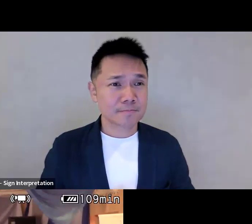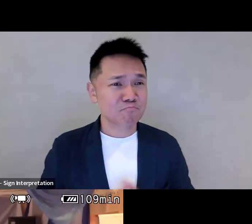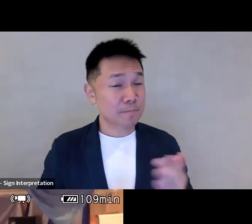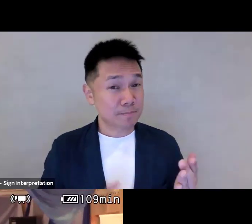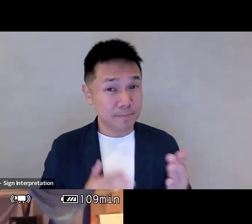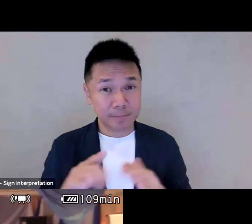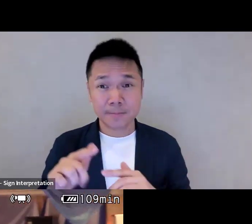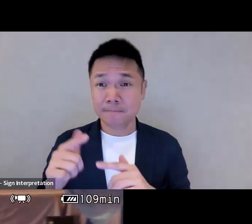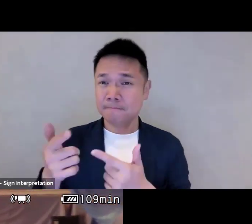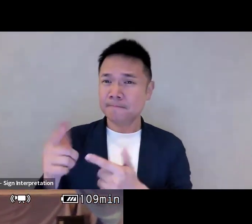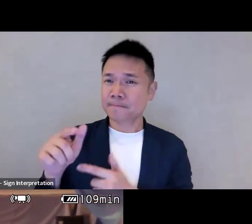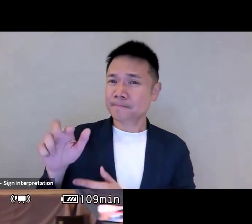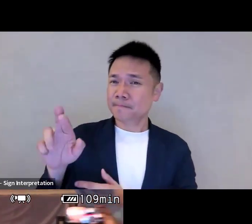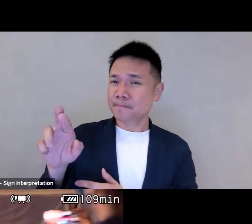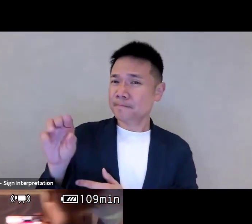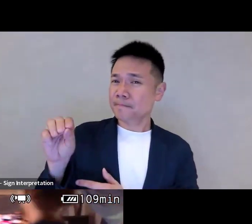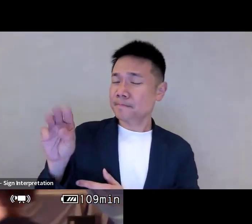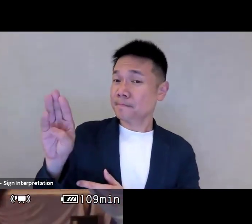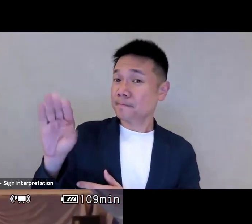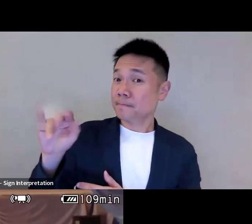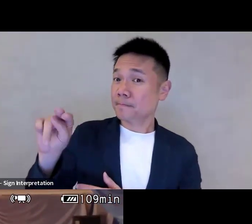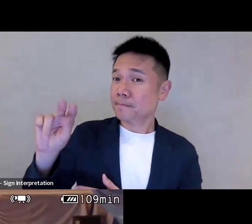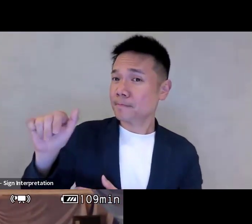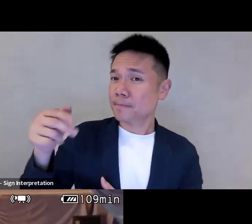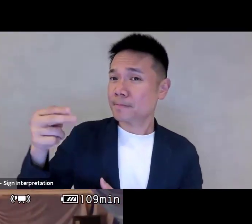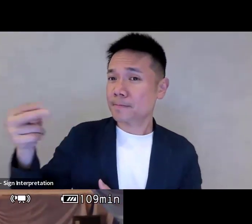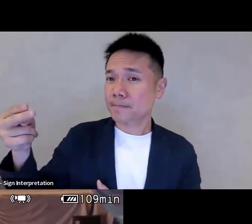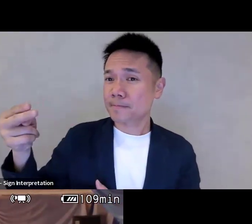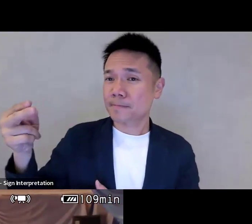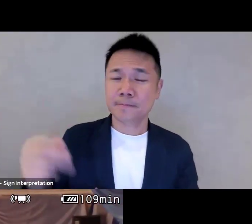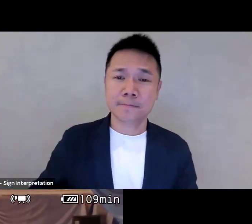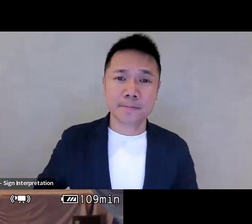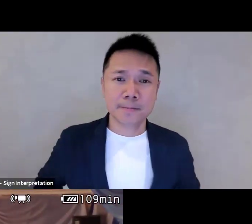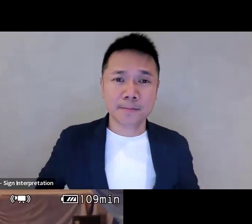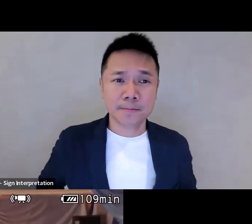如果可能你准备好的话。